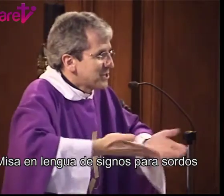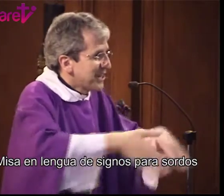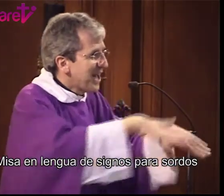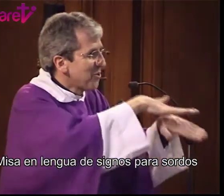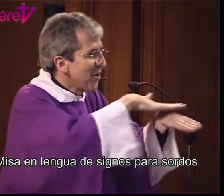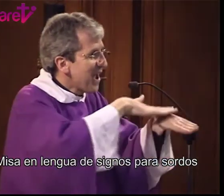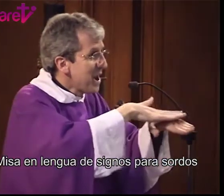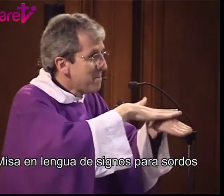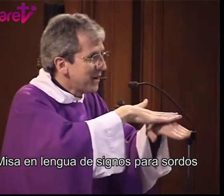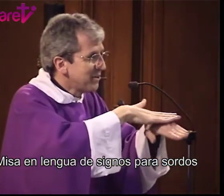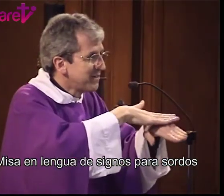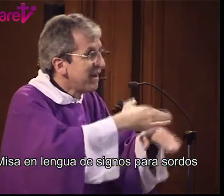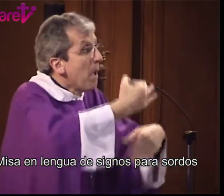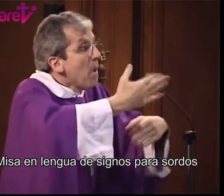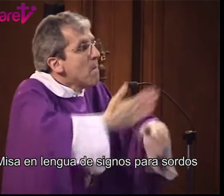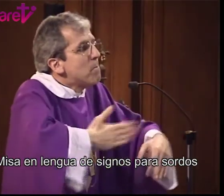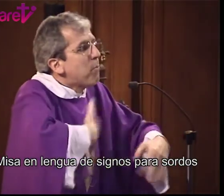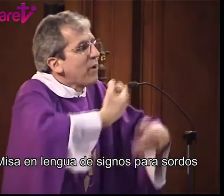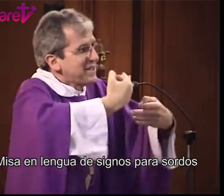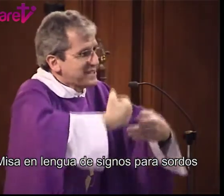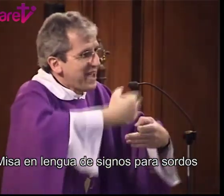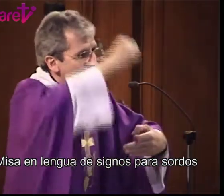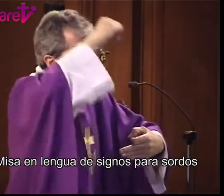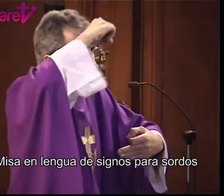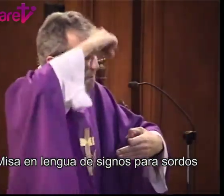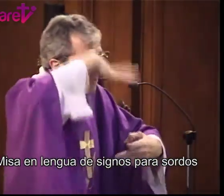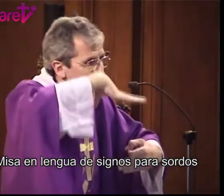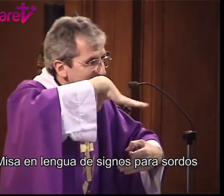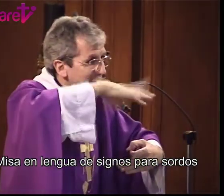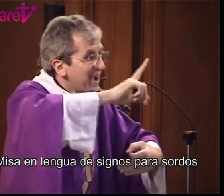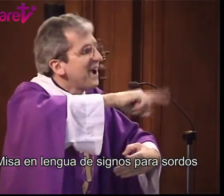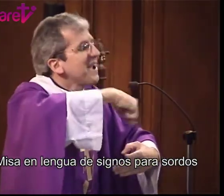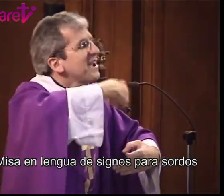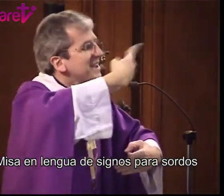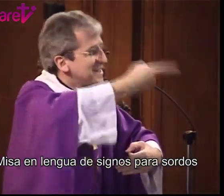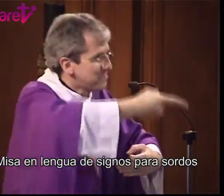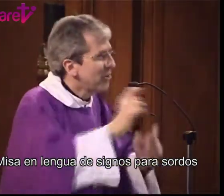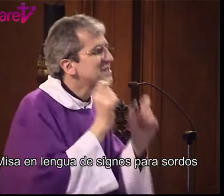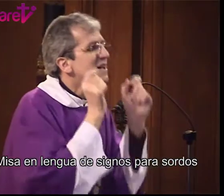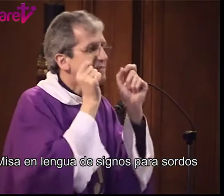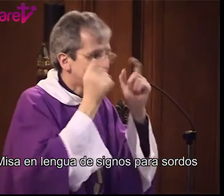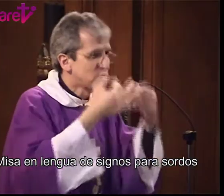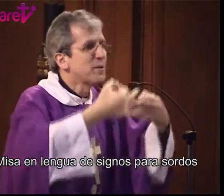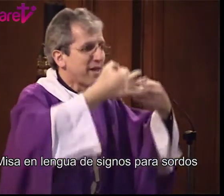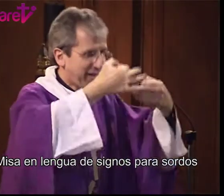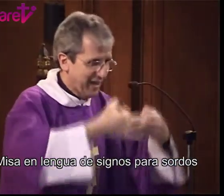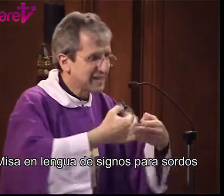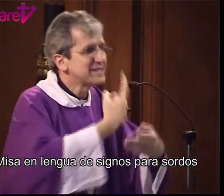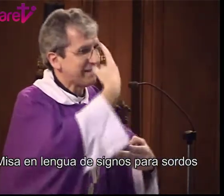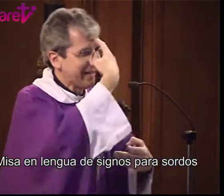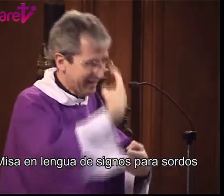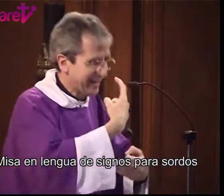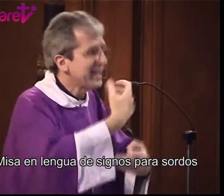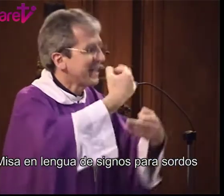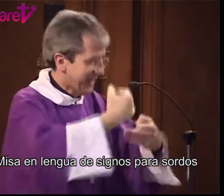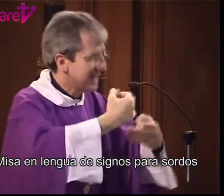mostrado el perdón, puede ser un profeta. Y después descubre qué es y cree que es